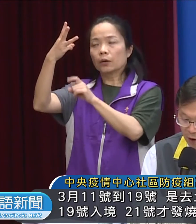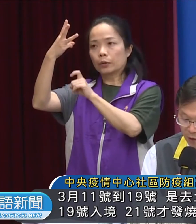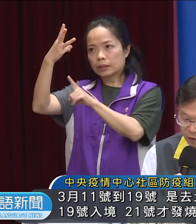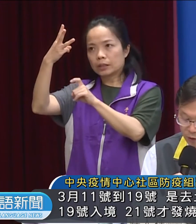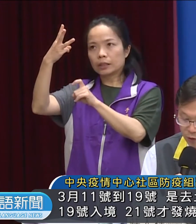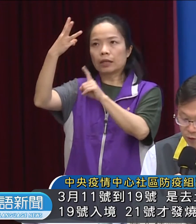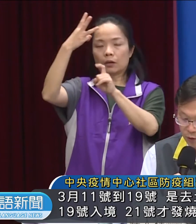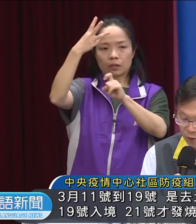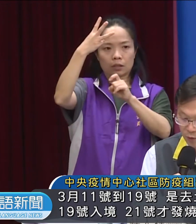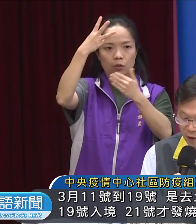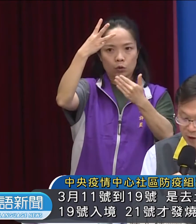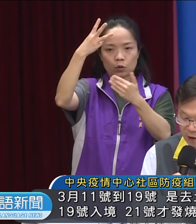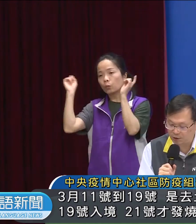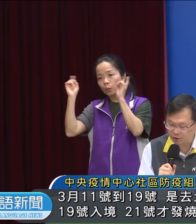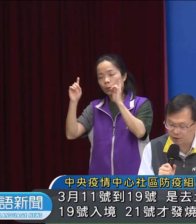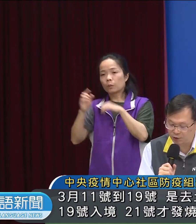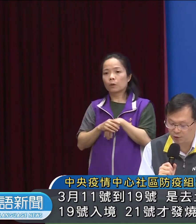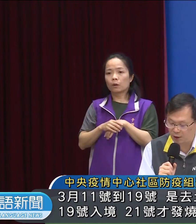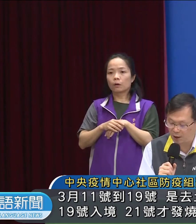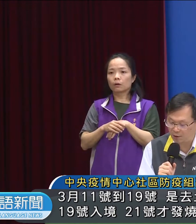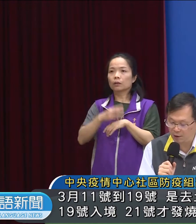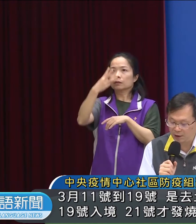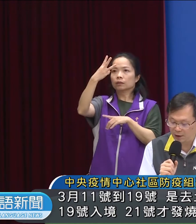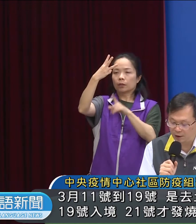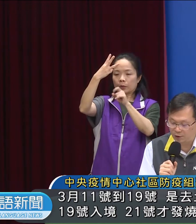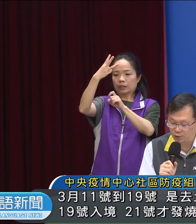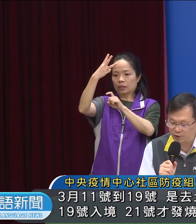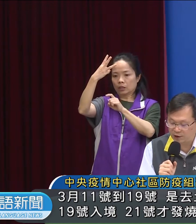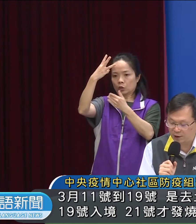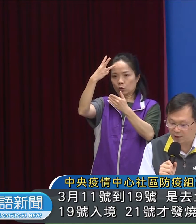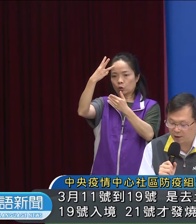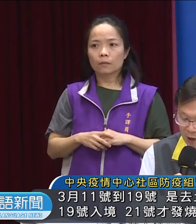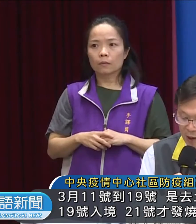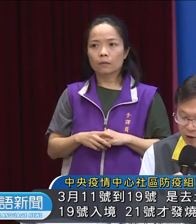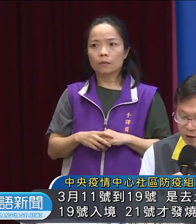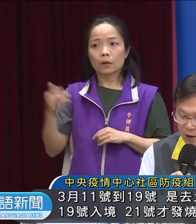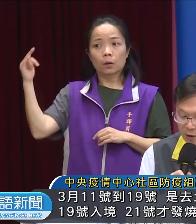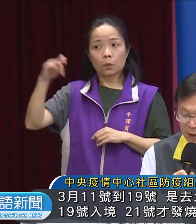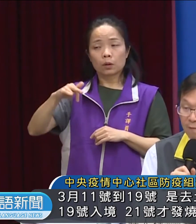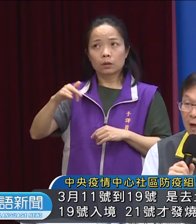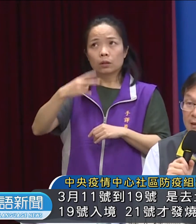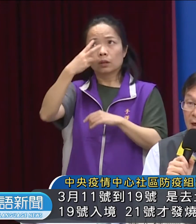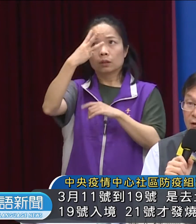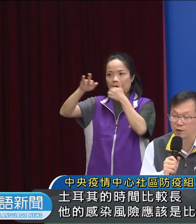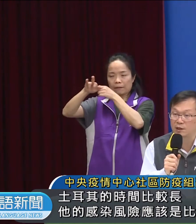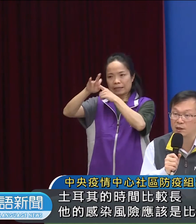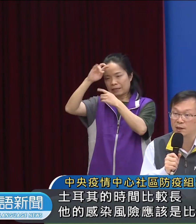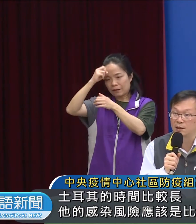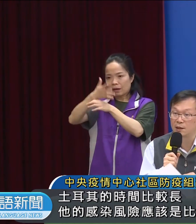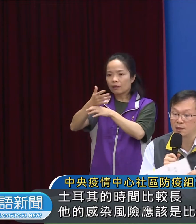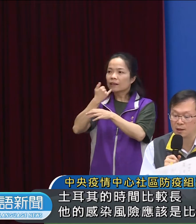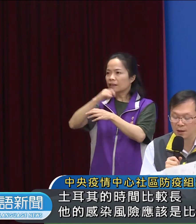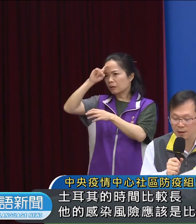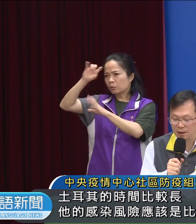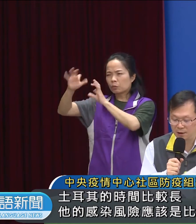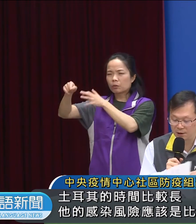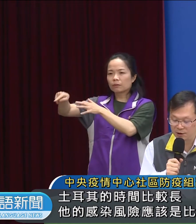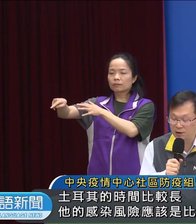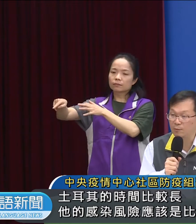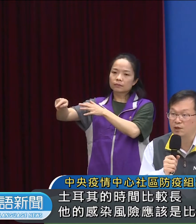19号是去土耳其，19号入境哈，他21号才发烧。土耳其的这个时间比